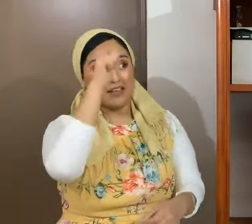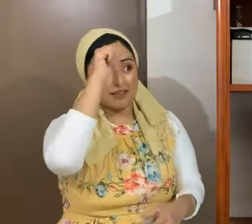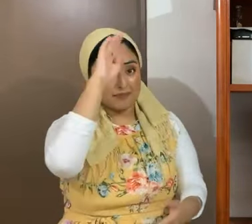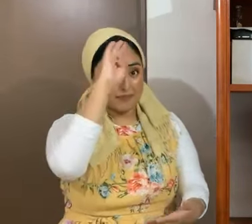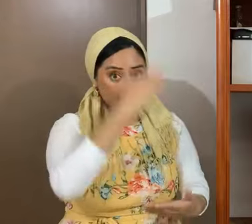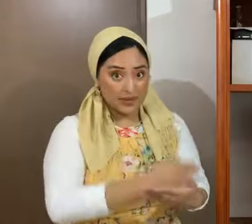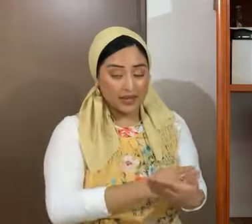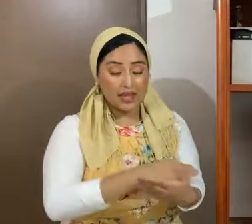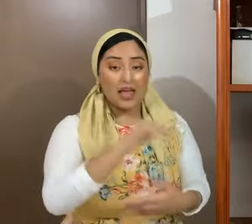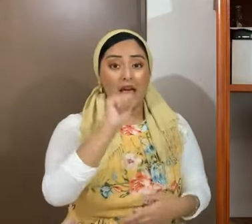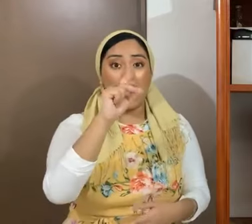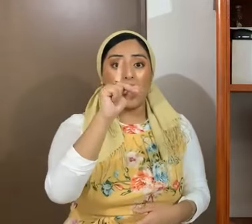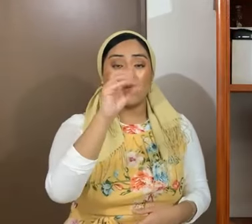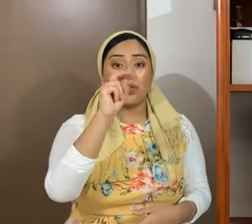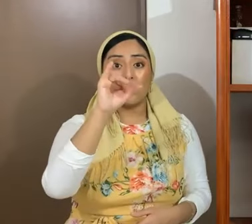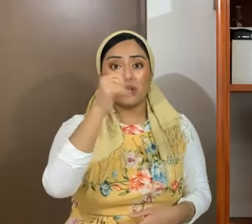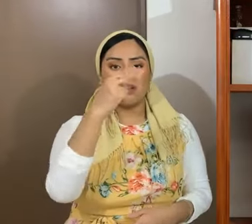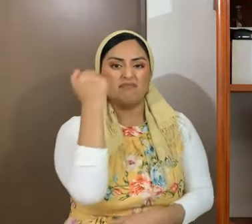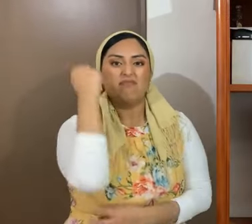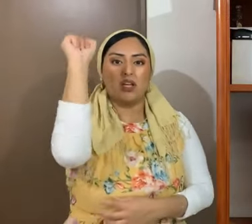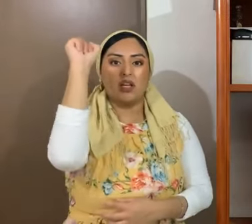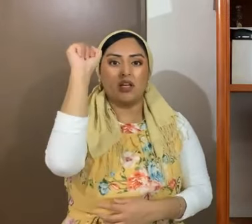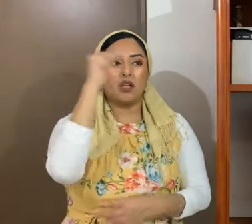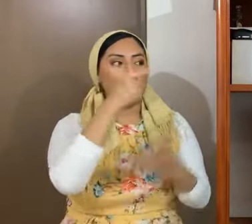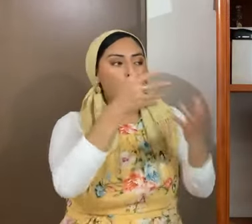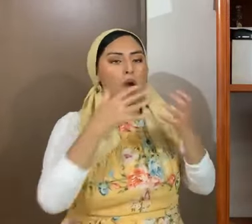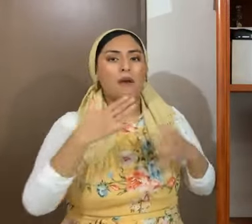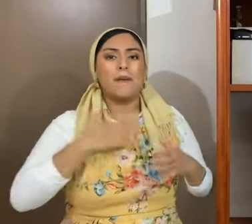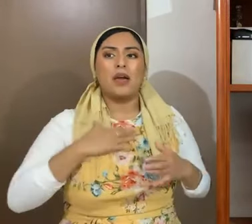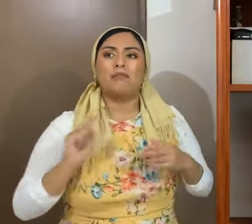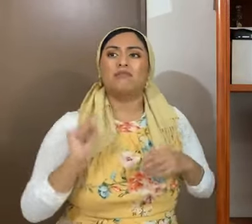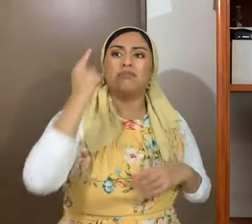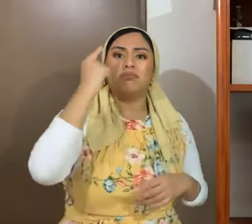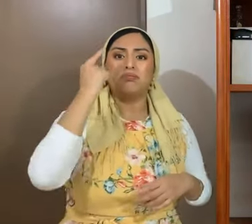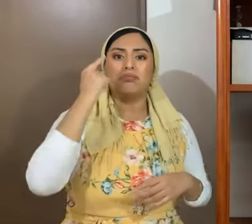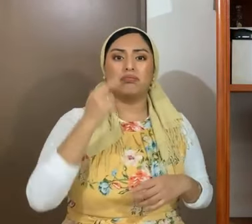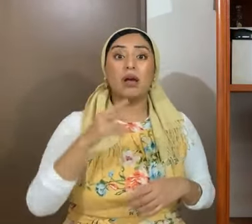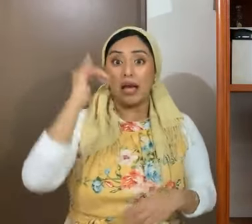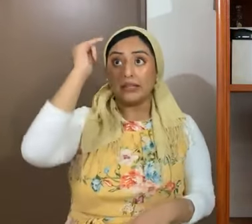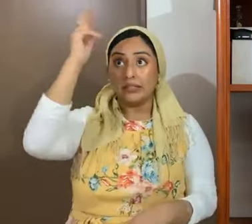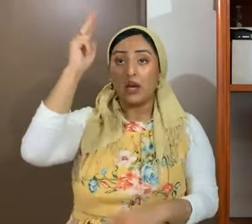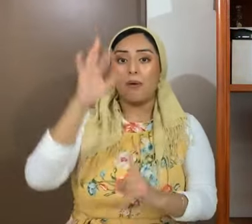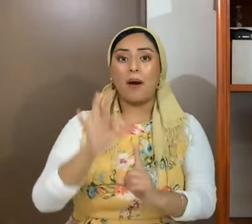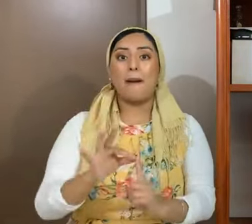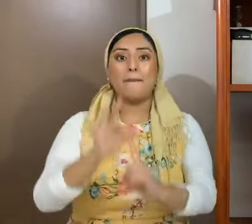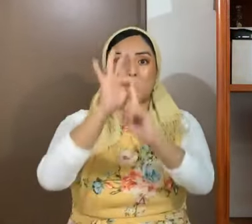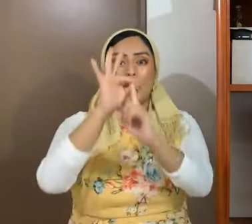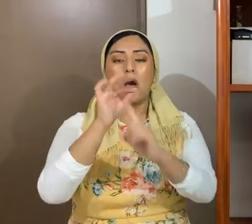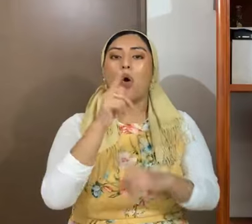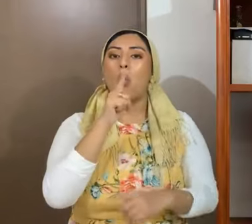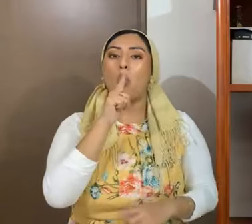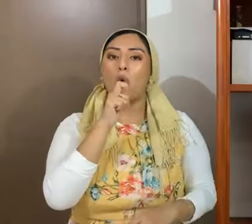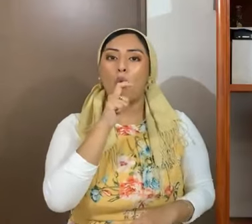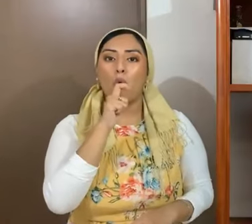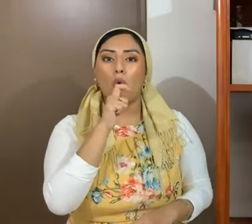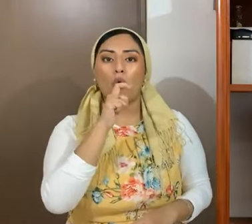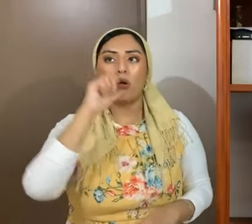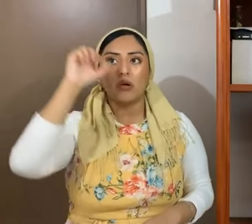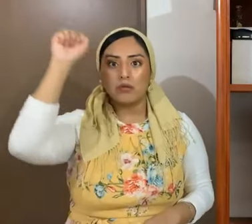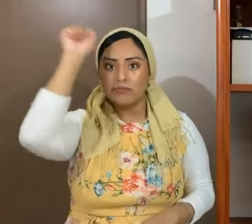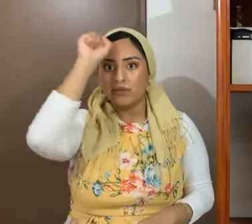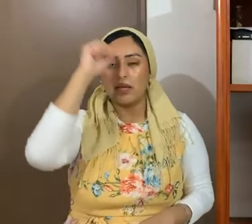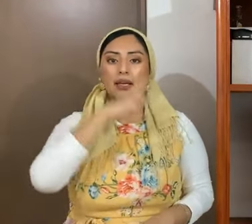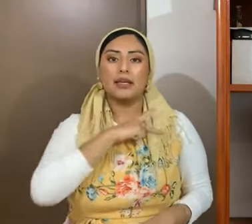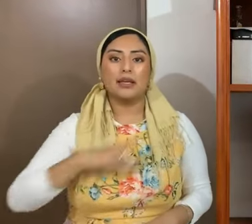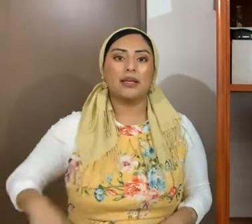quién? ¿Ante el rey David? ¿Ante Abraham? No, ante Yahweh, que es quien designó a quien tenía que ser el escogido para hacer su